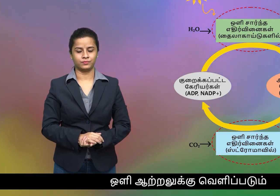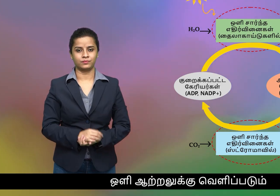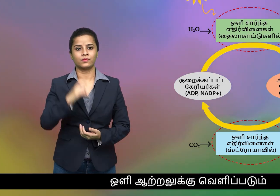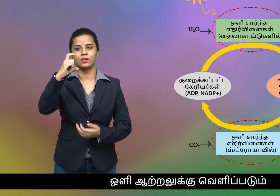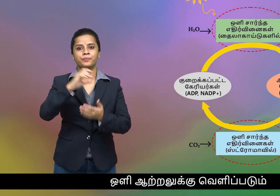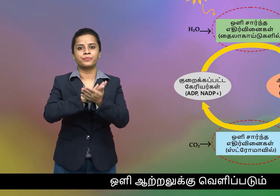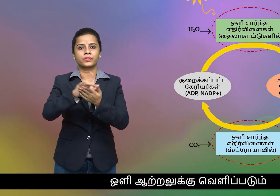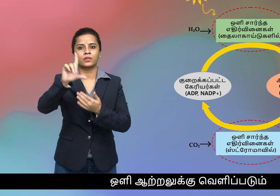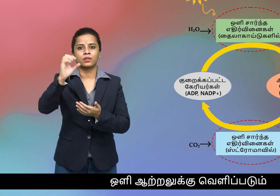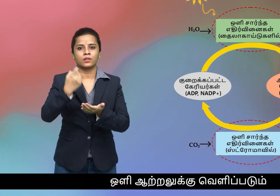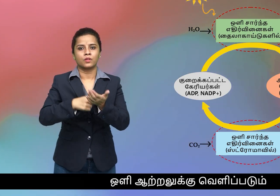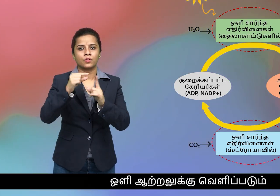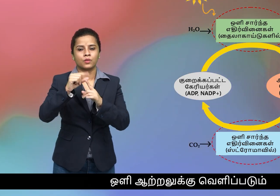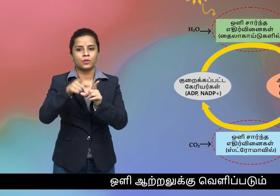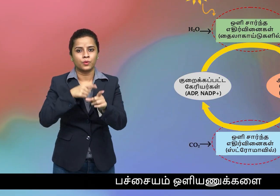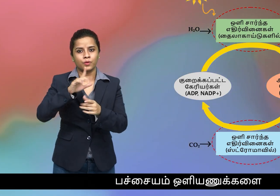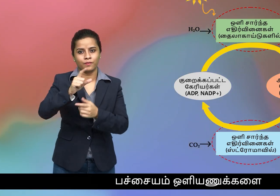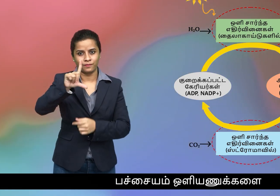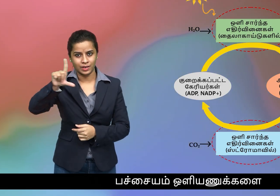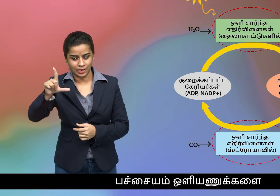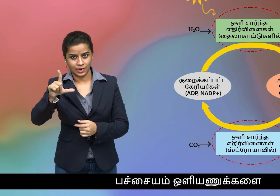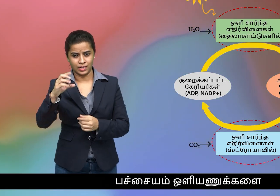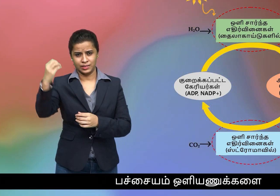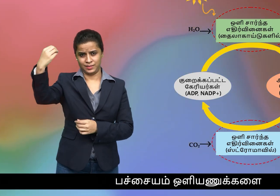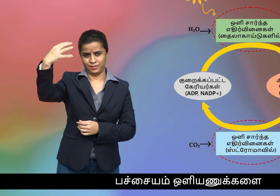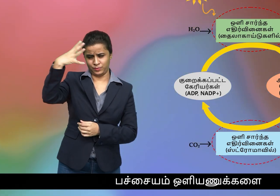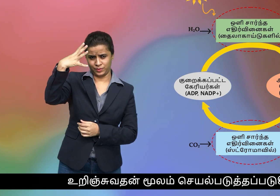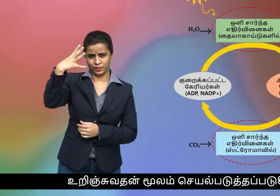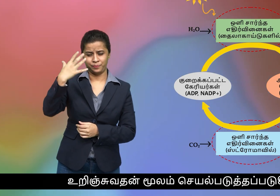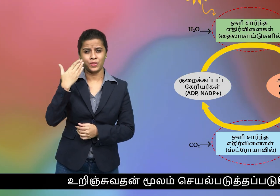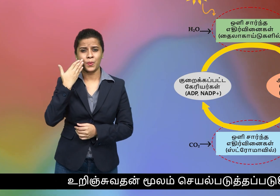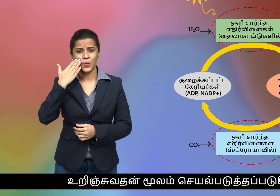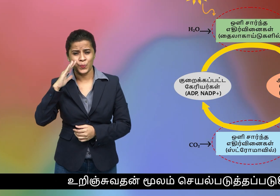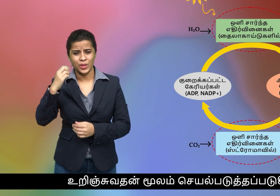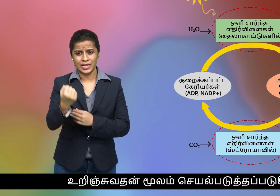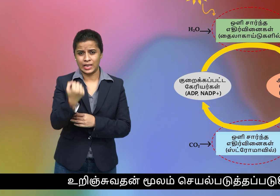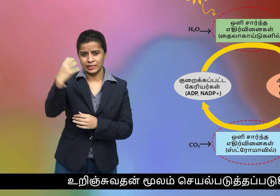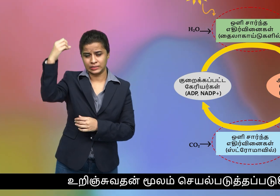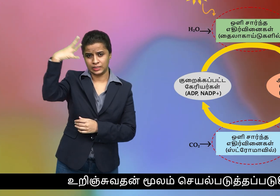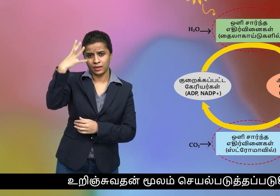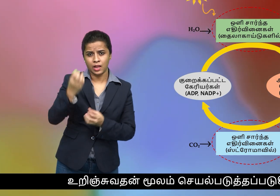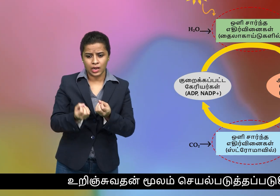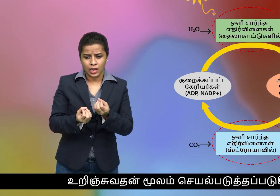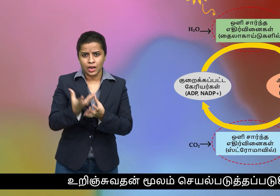ஒளி ஆற்றலுக்கு வெளிப்படும் பச்சையம் ஒளி அணுக்களை உறிஞ்சுவதன் மூலம் செயல்படுத்தப்படுகிறது.